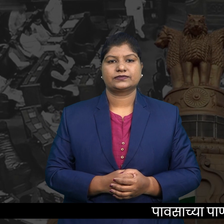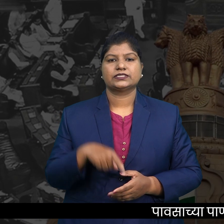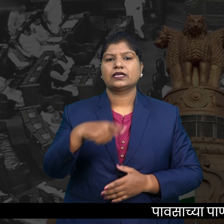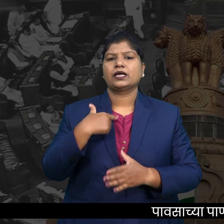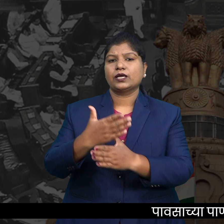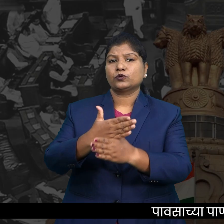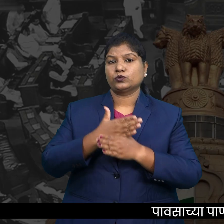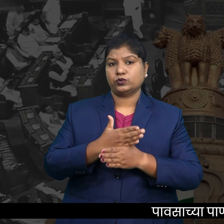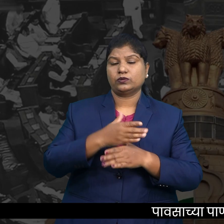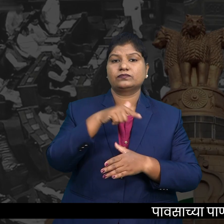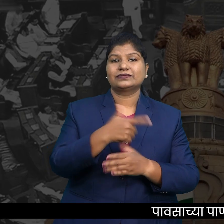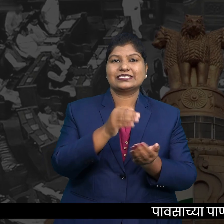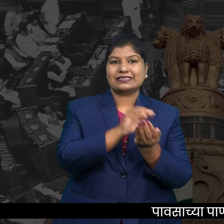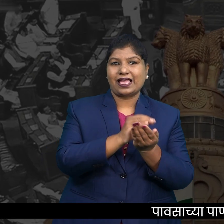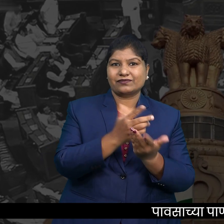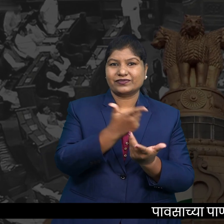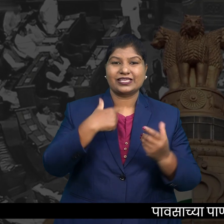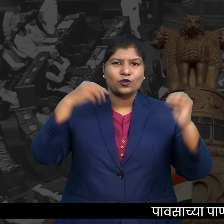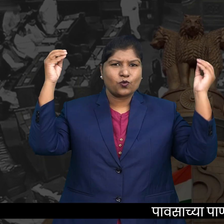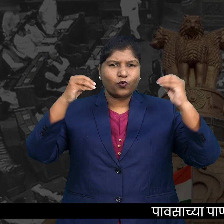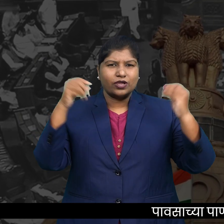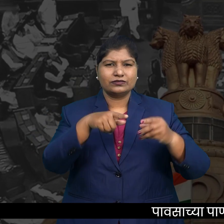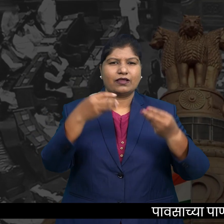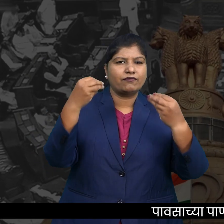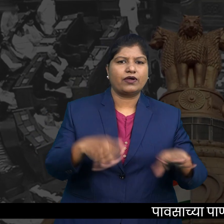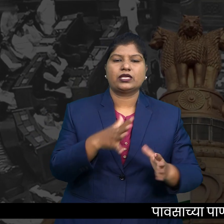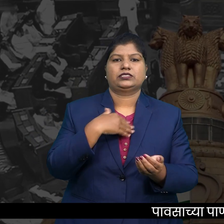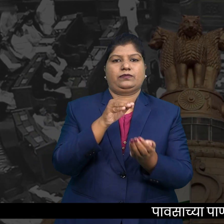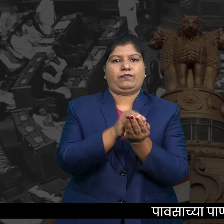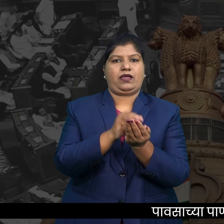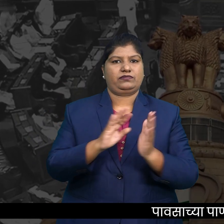पावसाच्या पाण्याचा अपव्यय